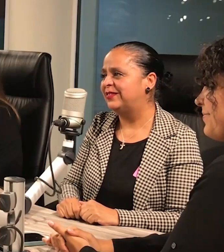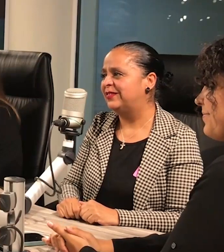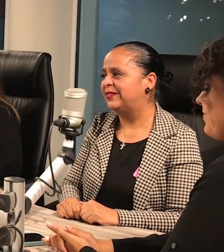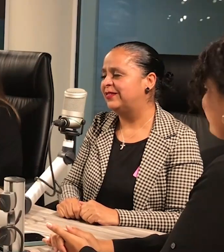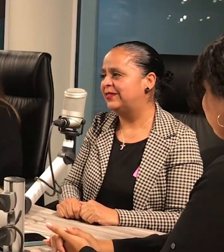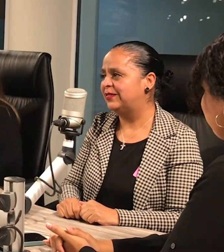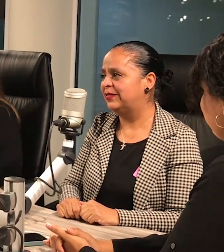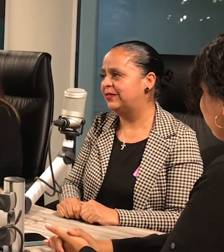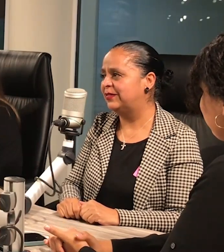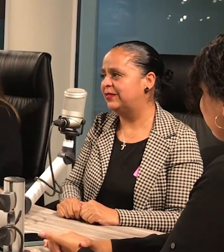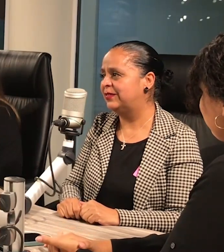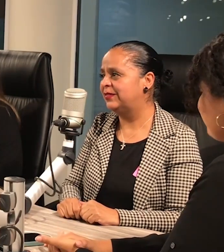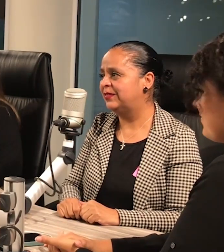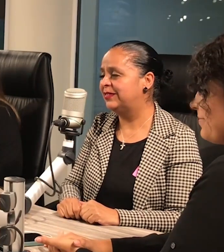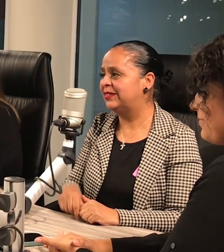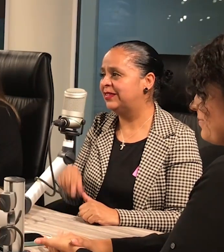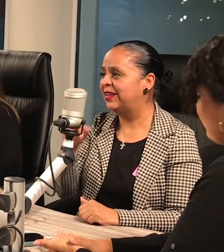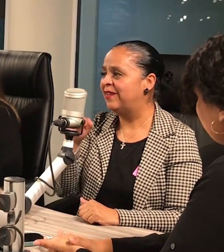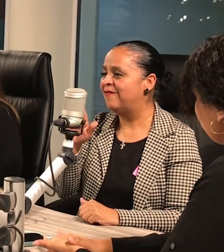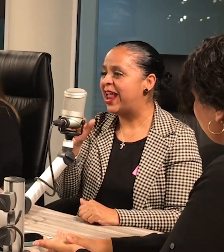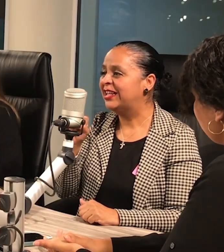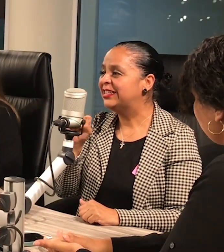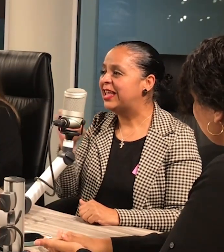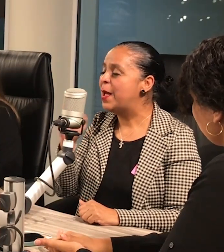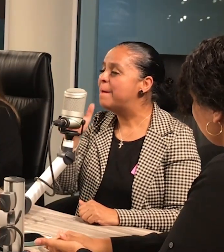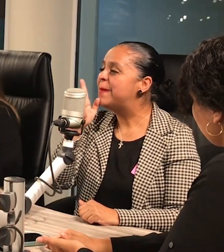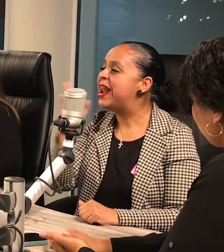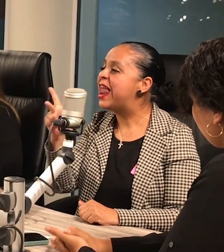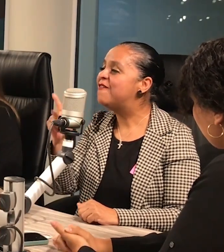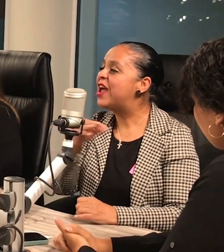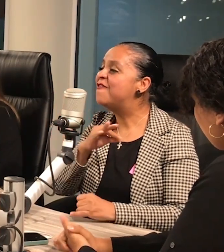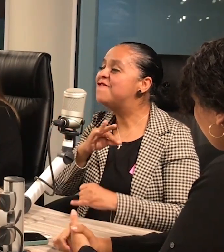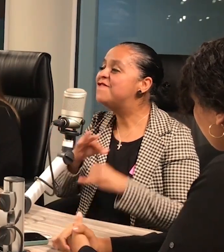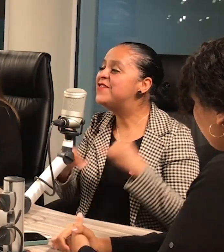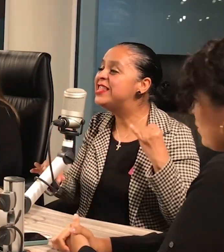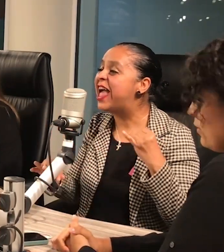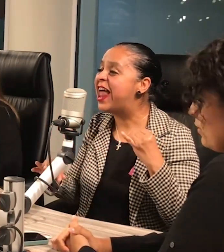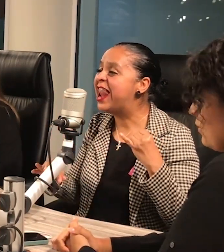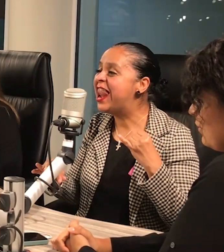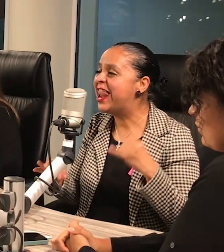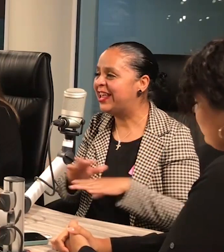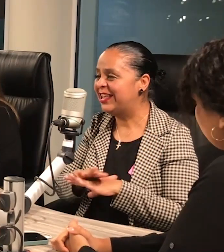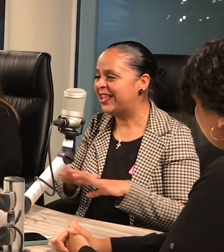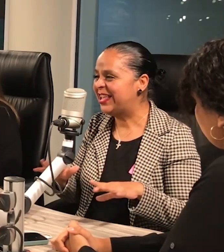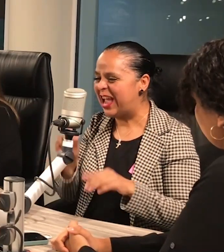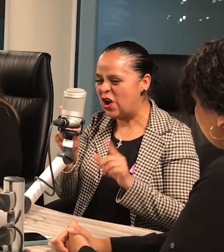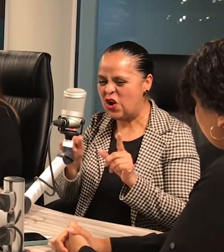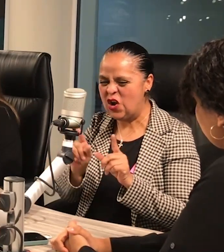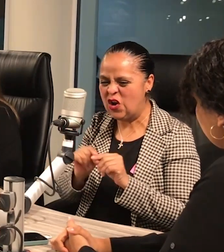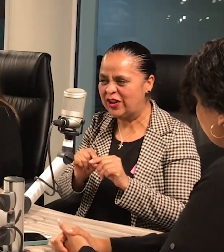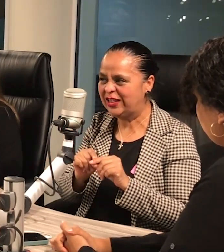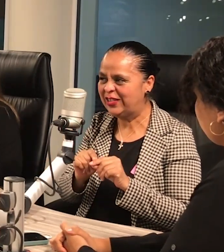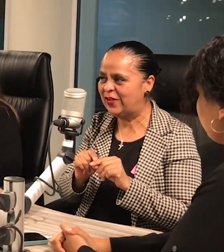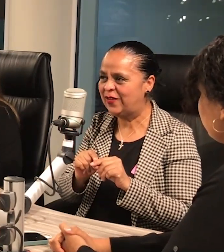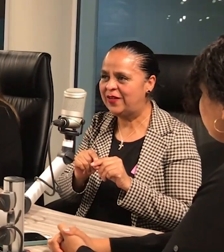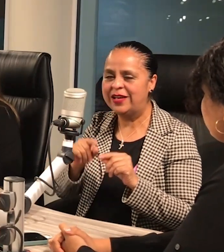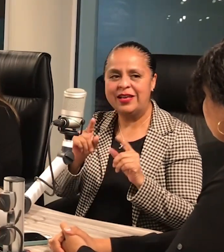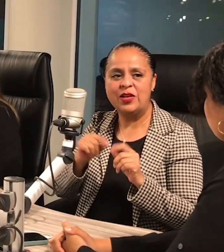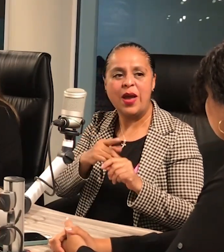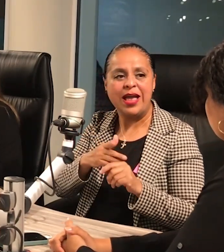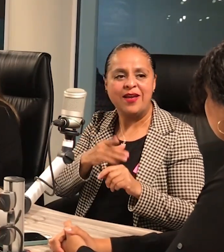La última y nos vamos. La última. La última y nos vamos. Generación